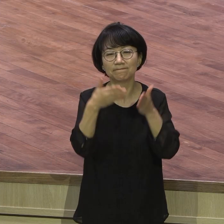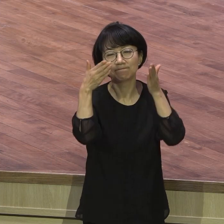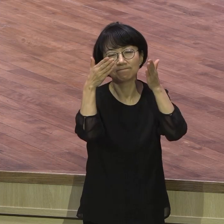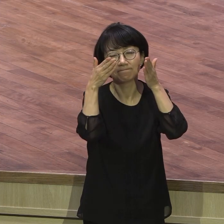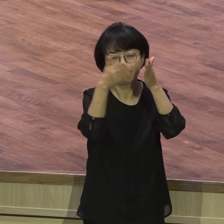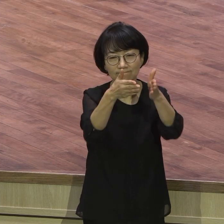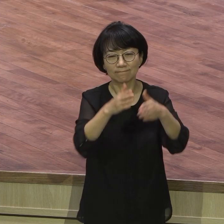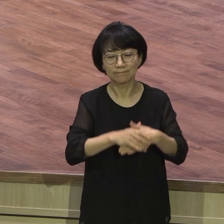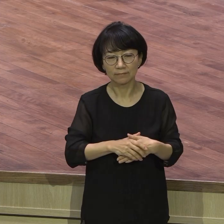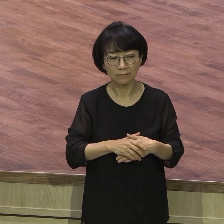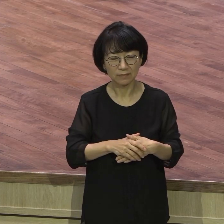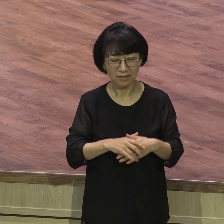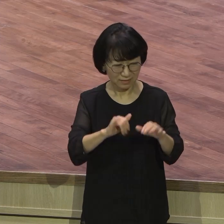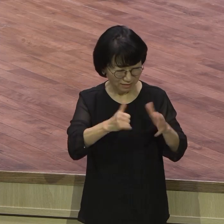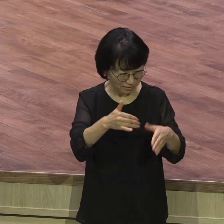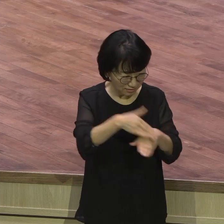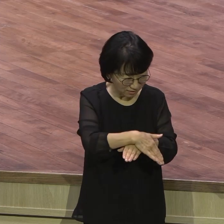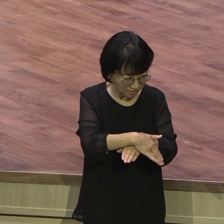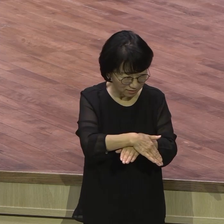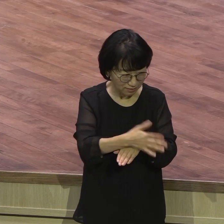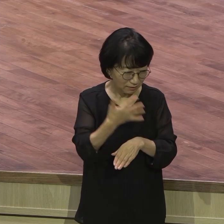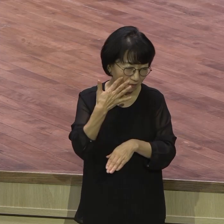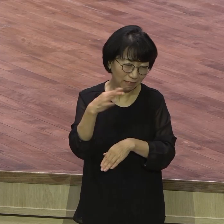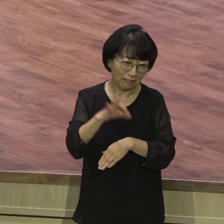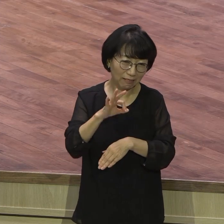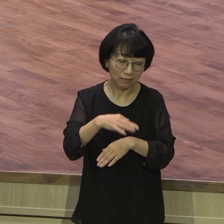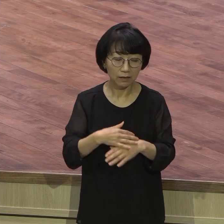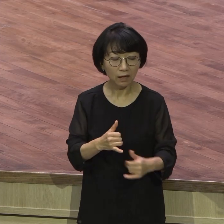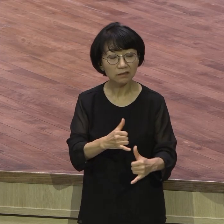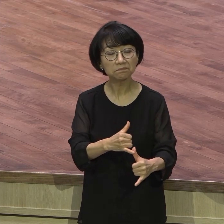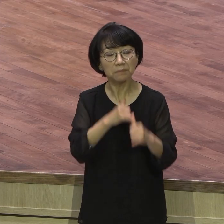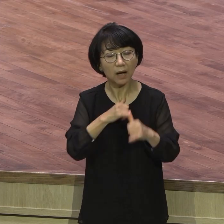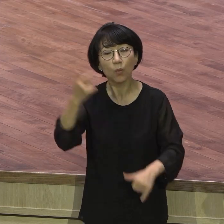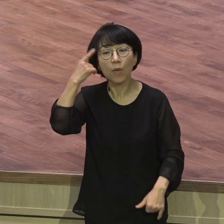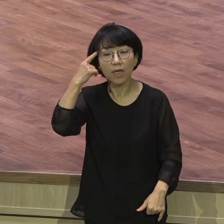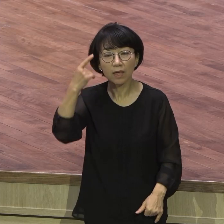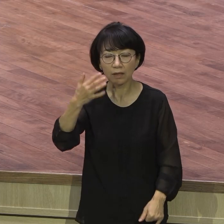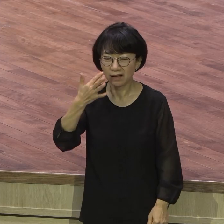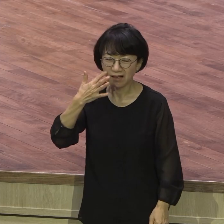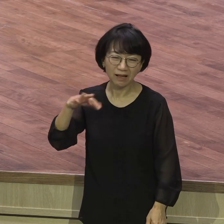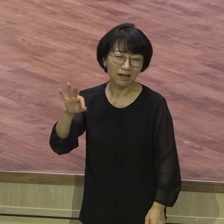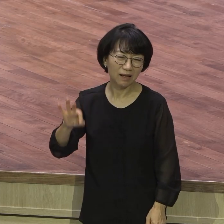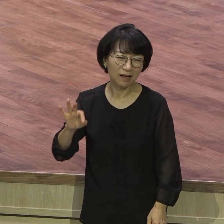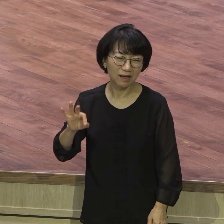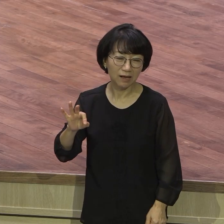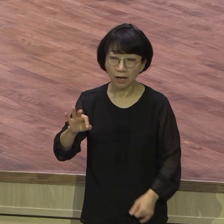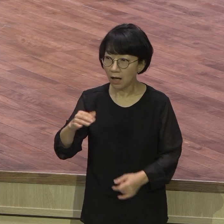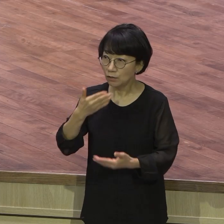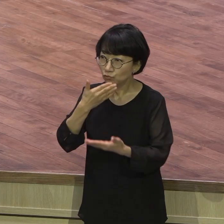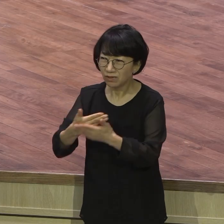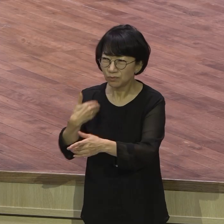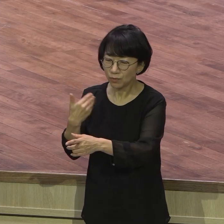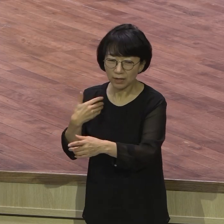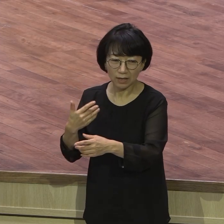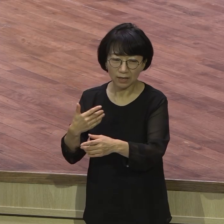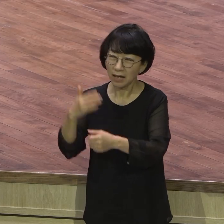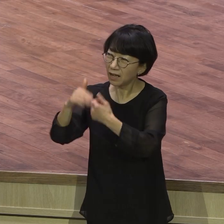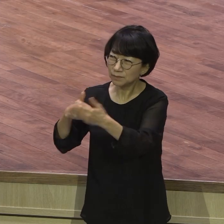세상에서론이요 왜 자살합니까 서론 서론 서론 가지고 본론 모르니까 거기 단주라라